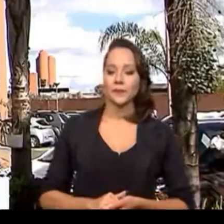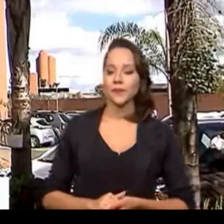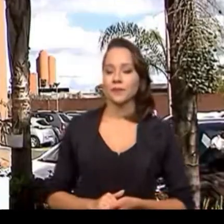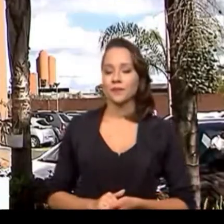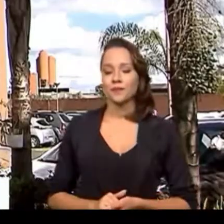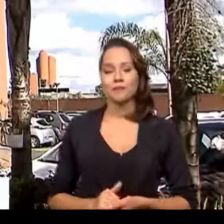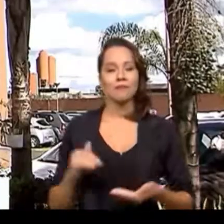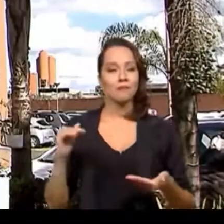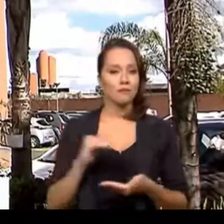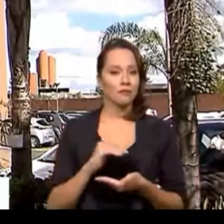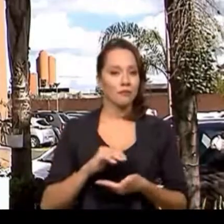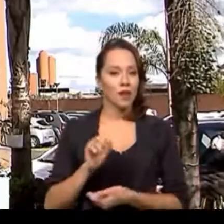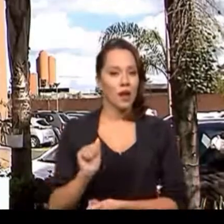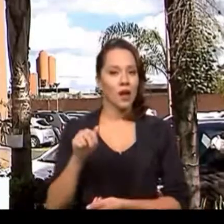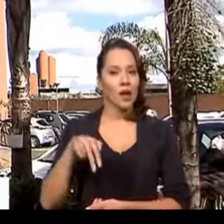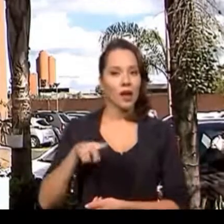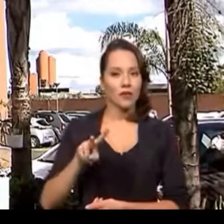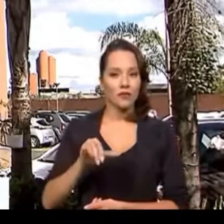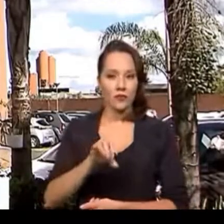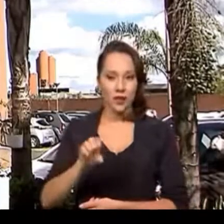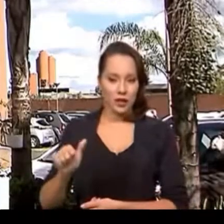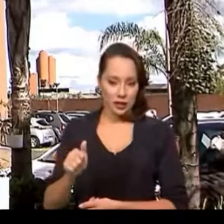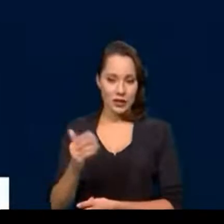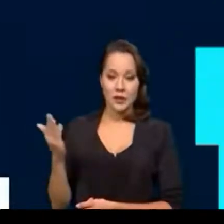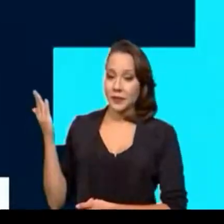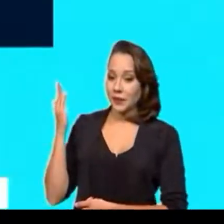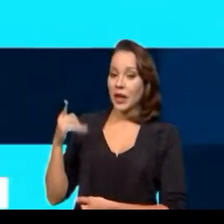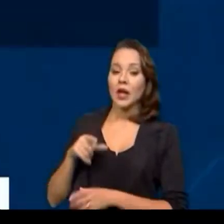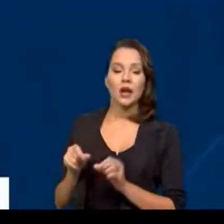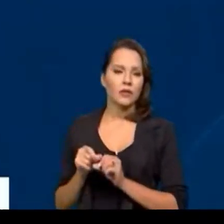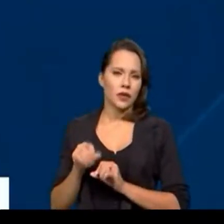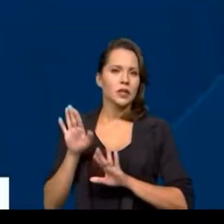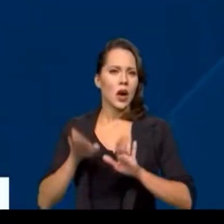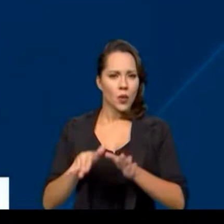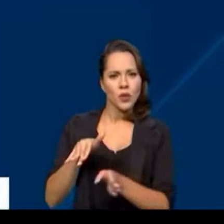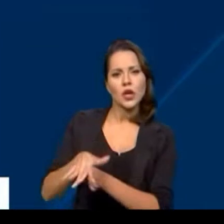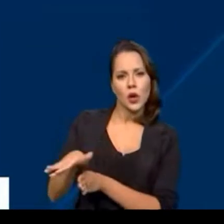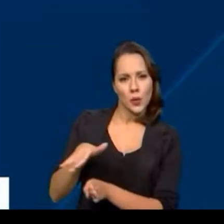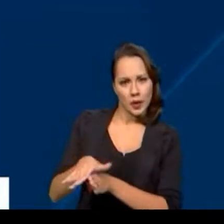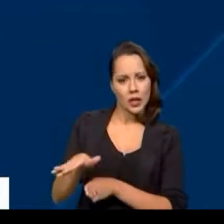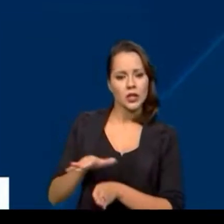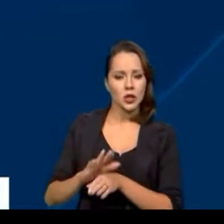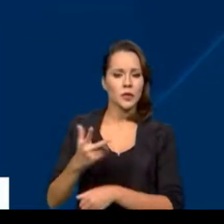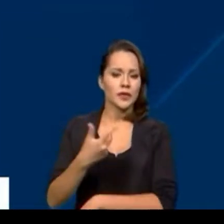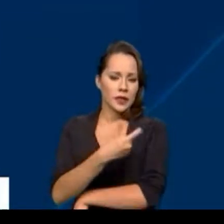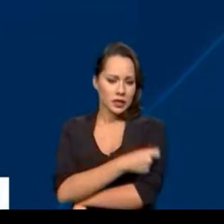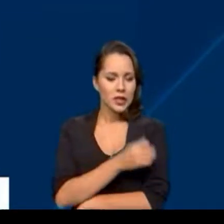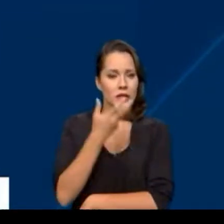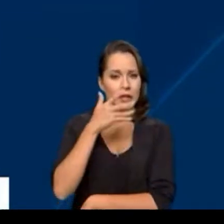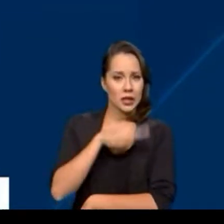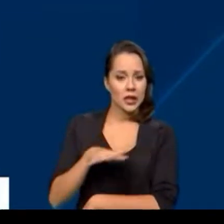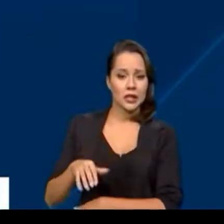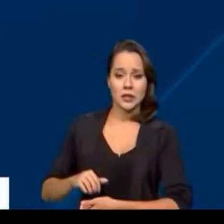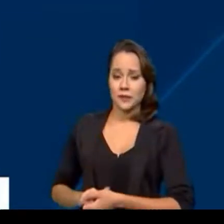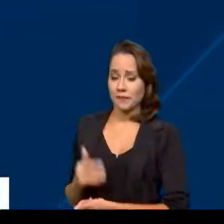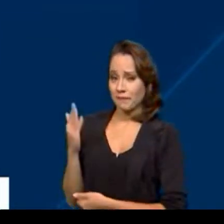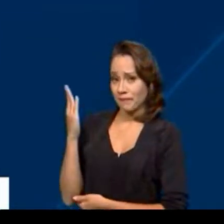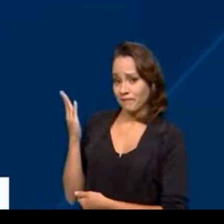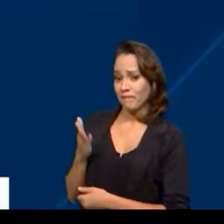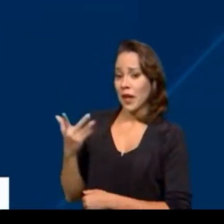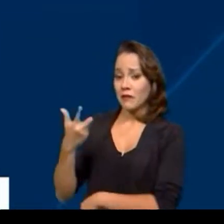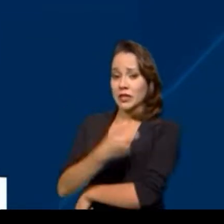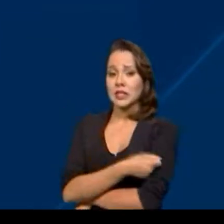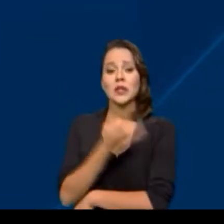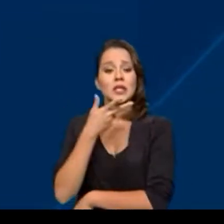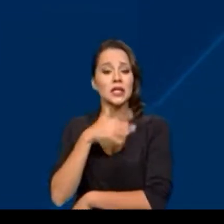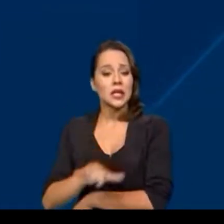Agência Nacional de Vigilância Sanitária Anvisa tem algumas recomendações sobre a vacinação infantil a vacinação